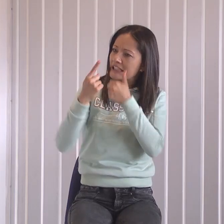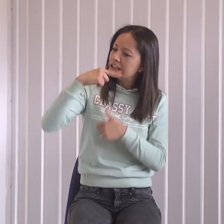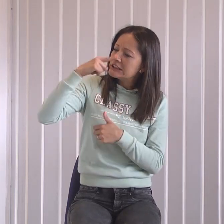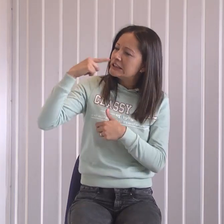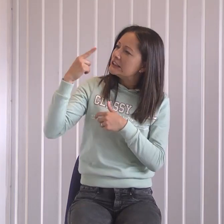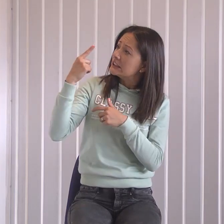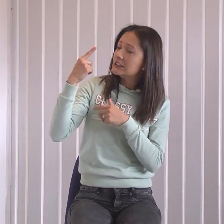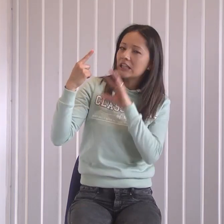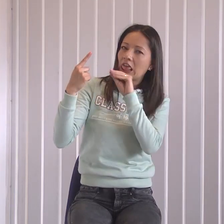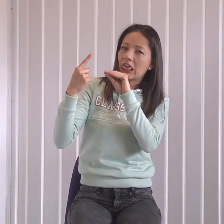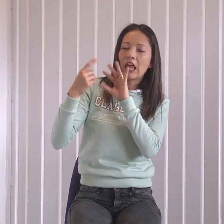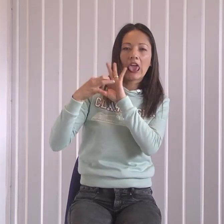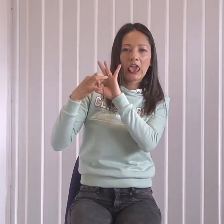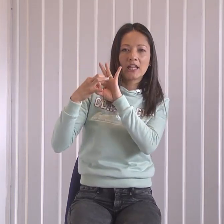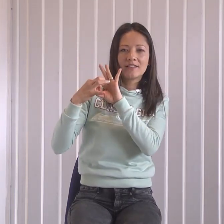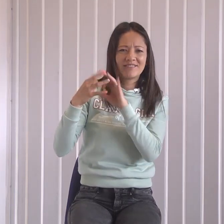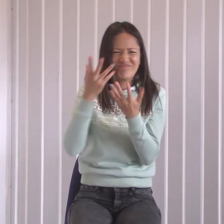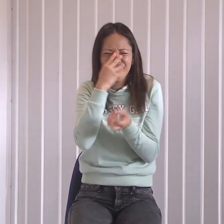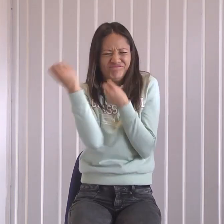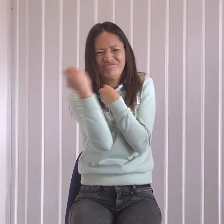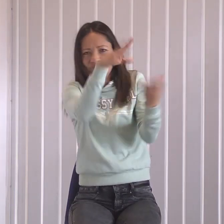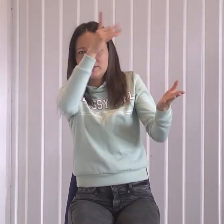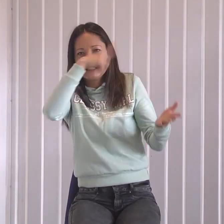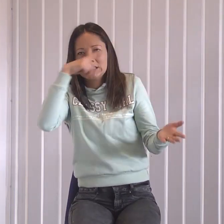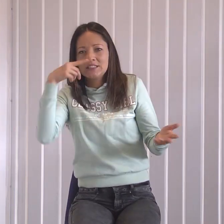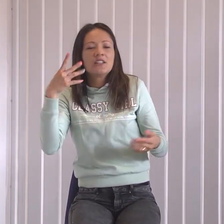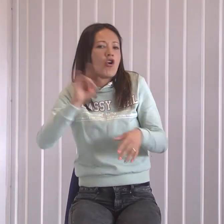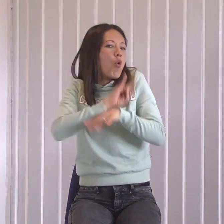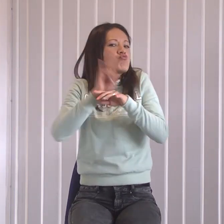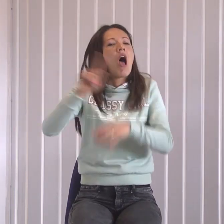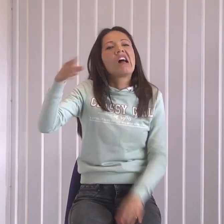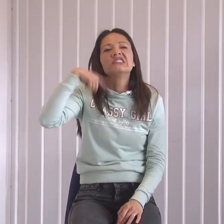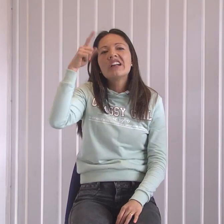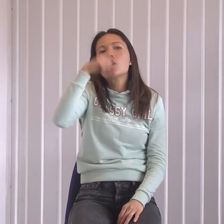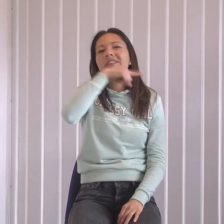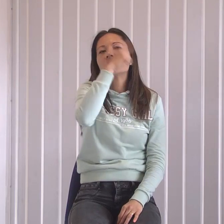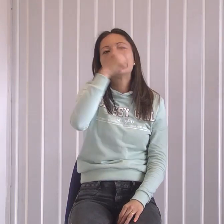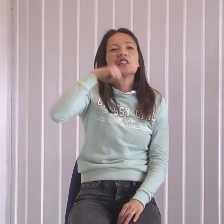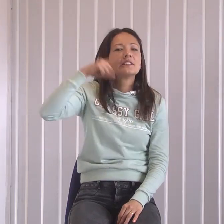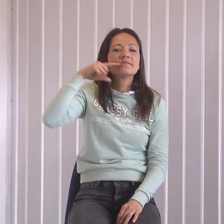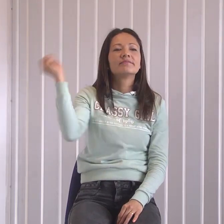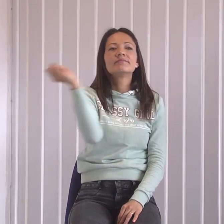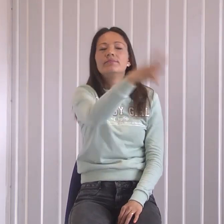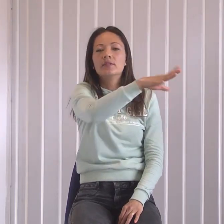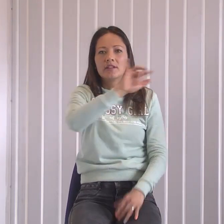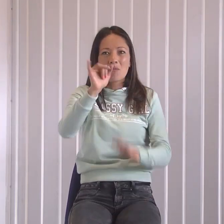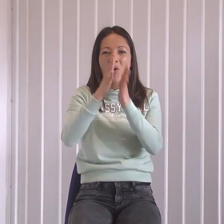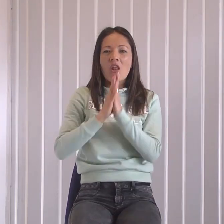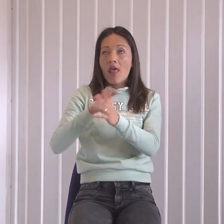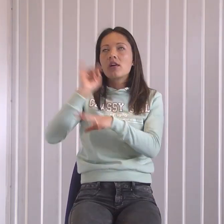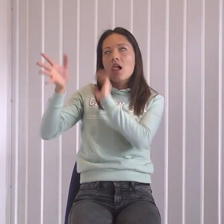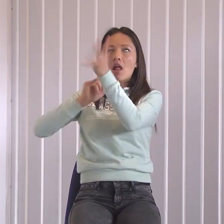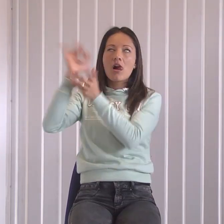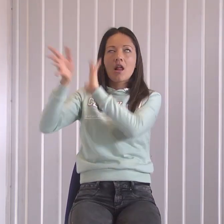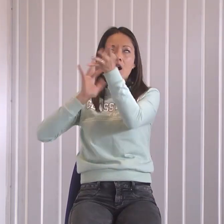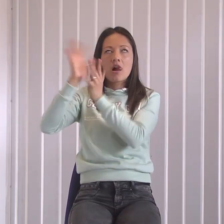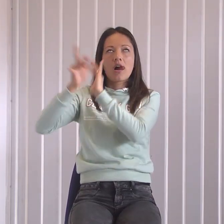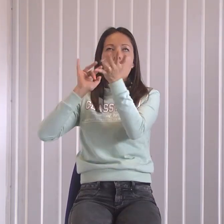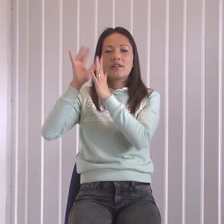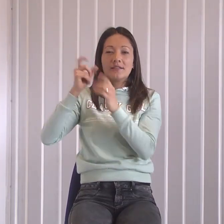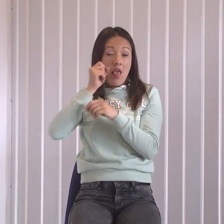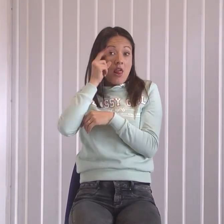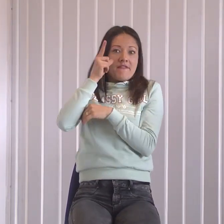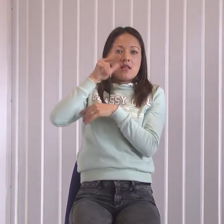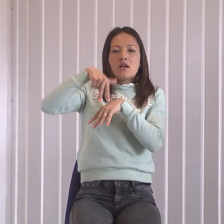relación estrecha. A usted no le importa el cepillo, usted simplemente lo usa. Y hay personas que oran así. Simplemente se